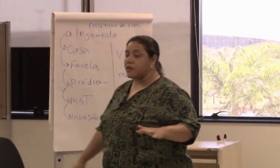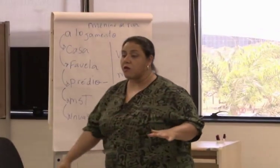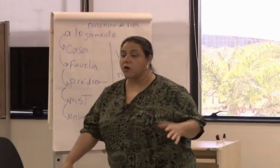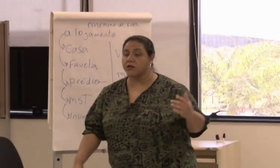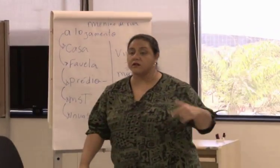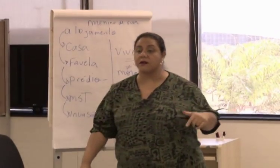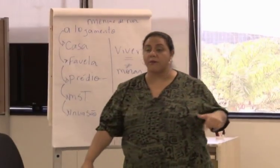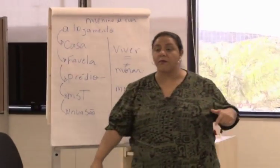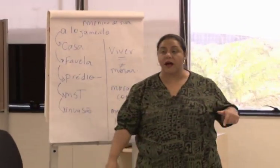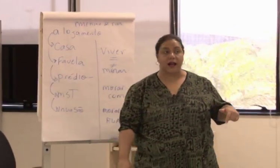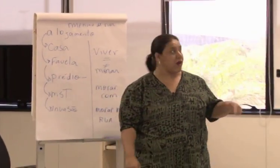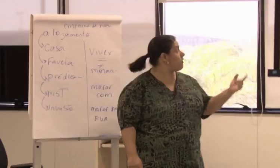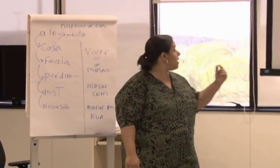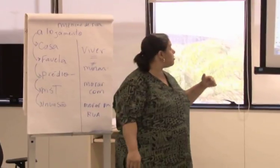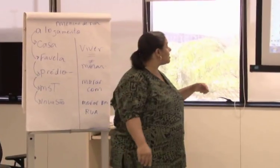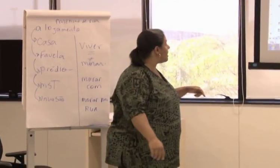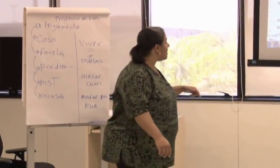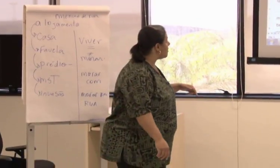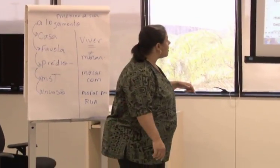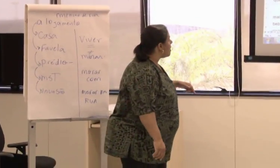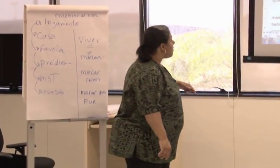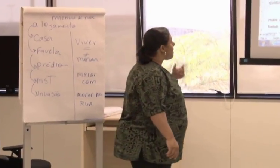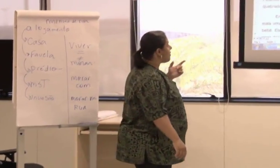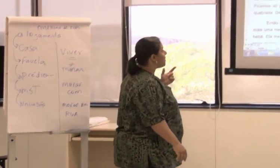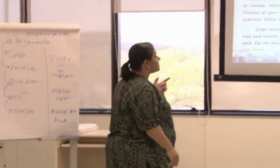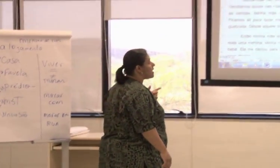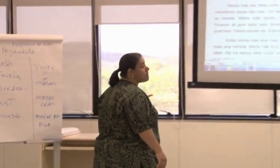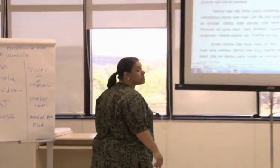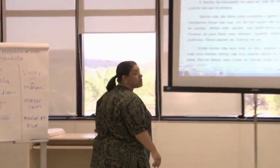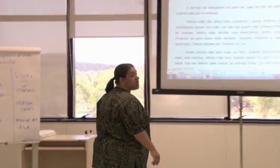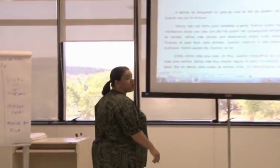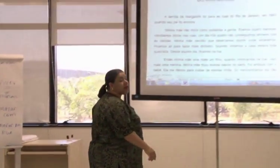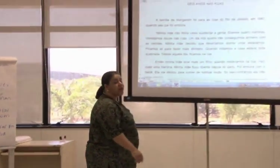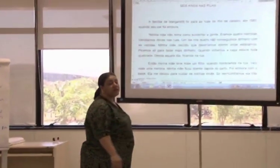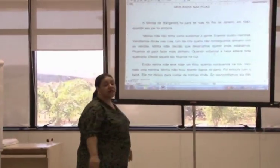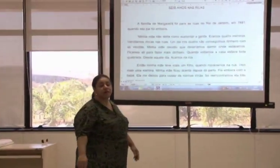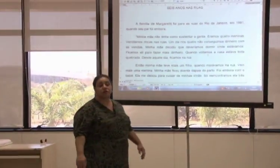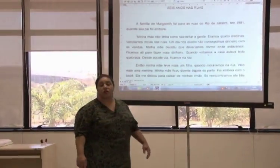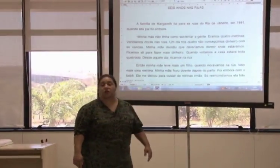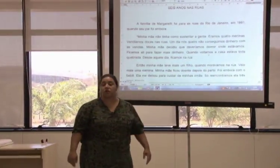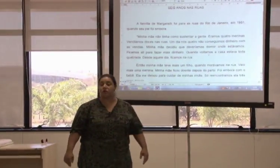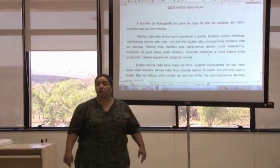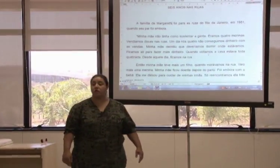Então, eu tenho que saber marcar. Ficamos ali para fazer mais dinheiro. O que é fazer mais dinheiro?